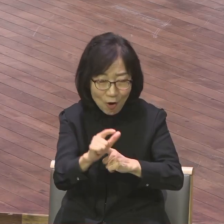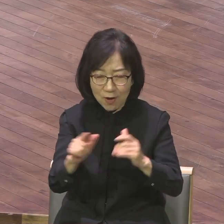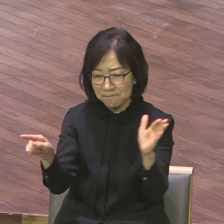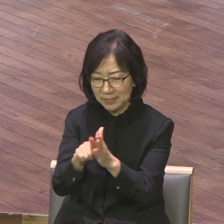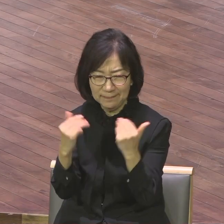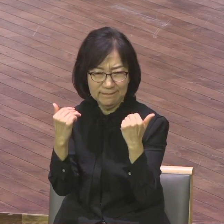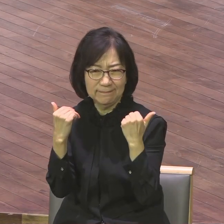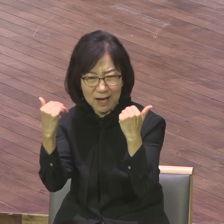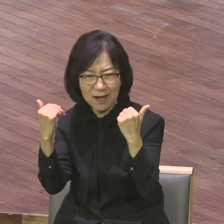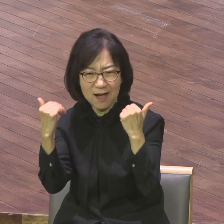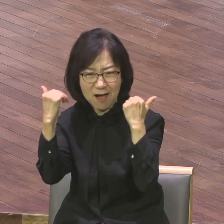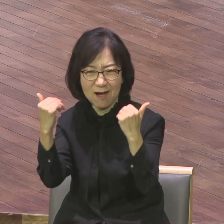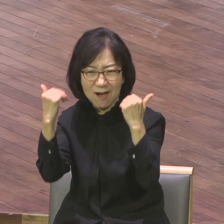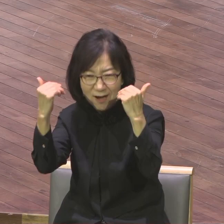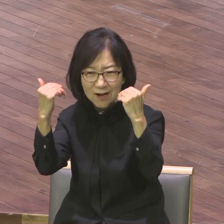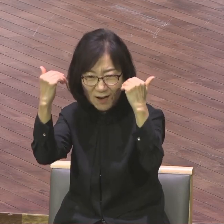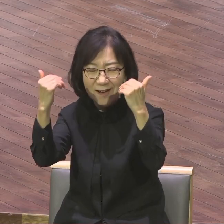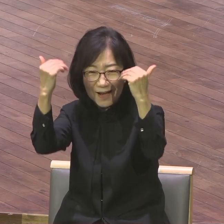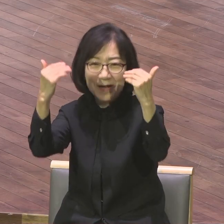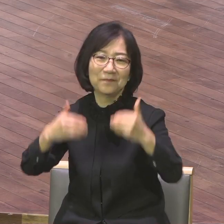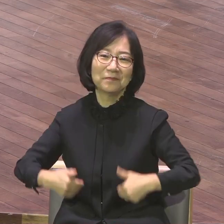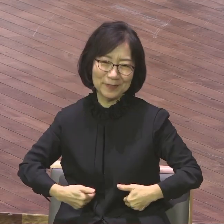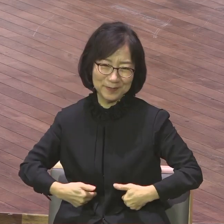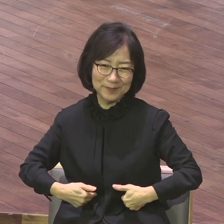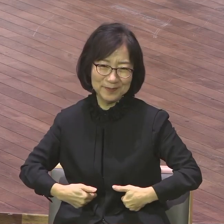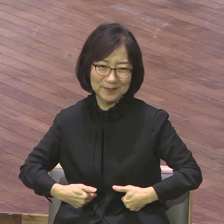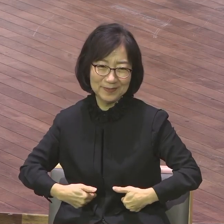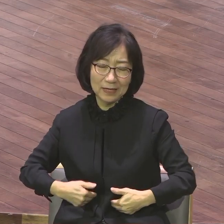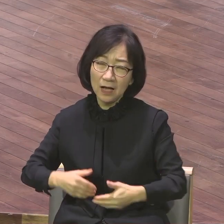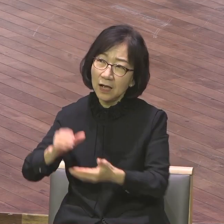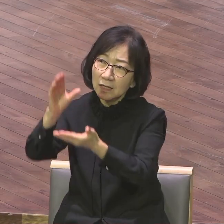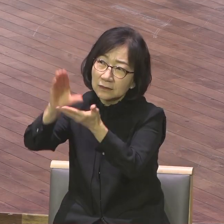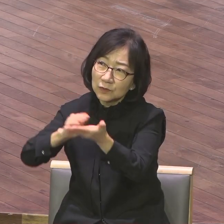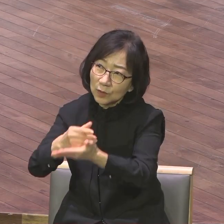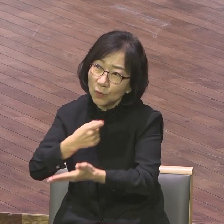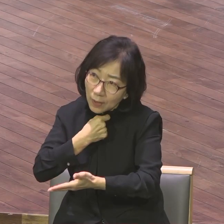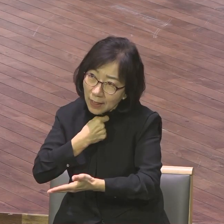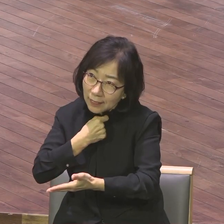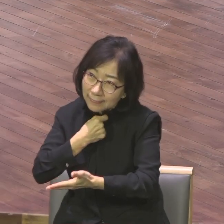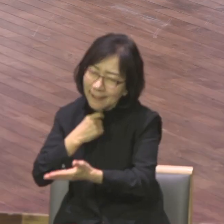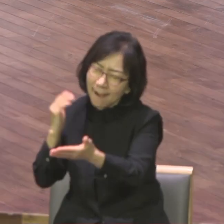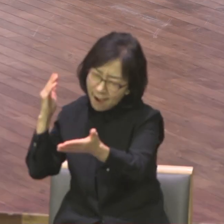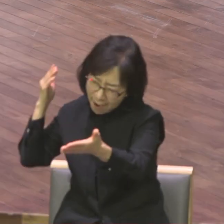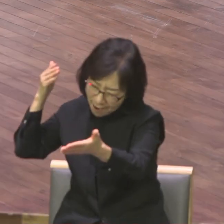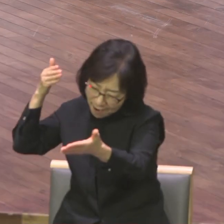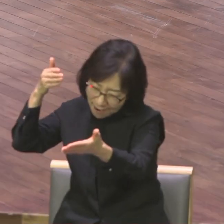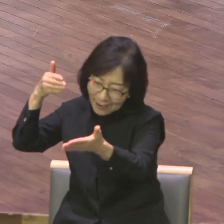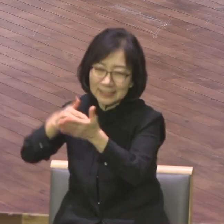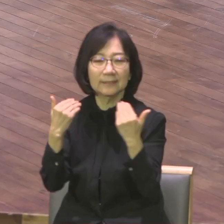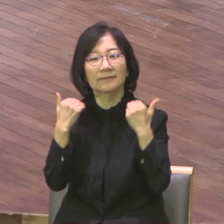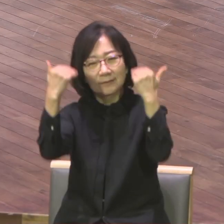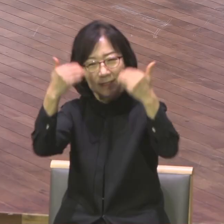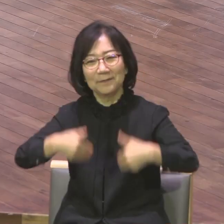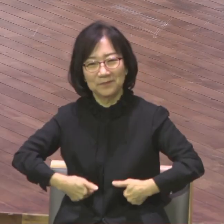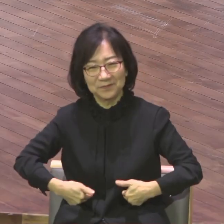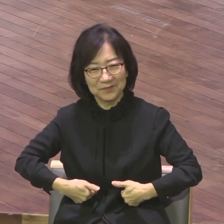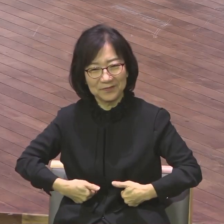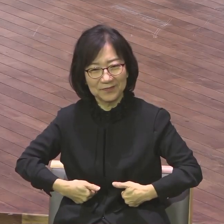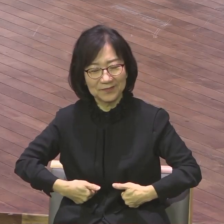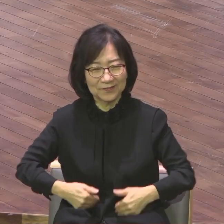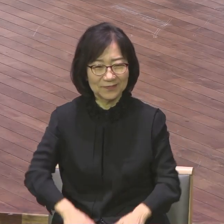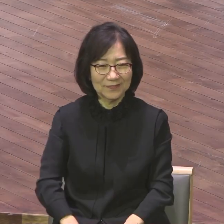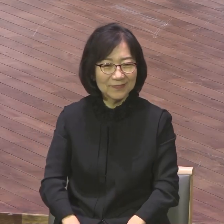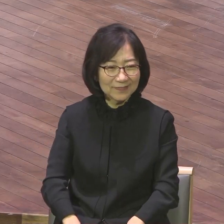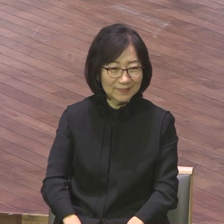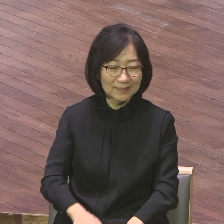자라가야 된다. 모든 일에 그리스도께까지 자라가자. 자, 하나님의 자녀된 자의